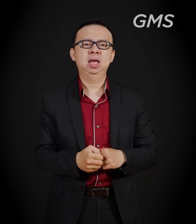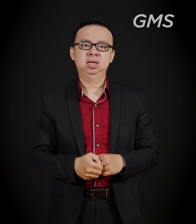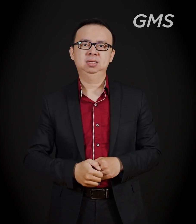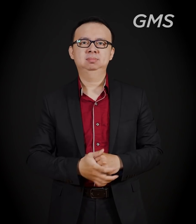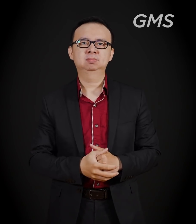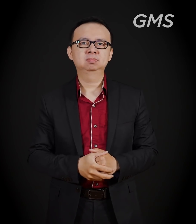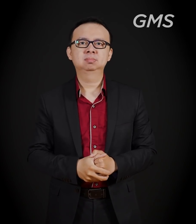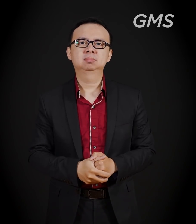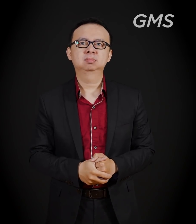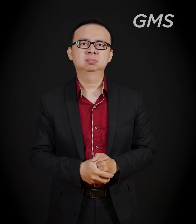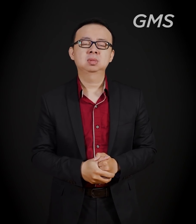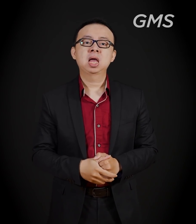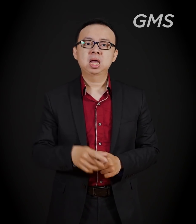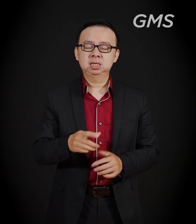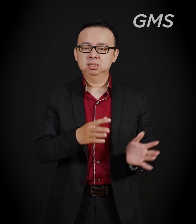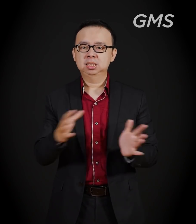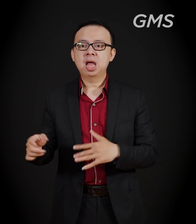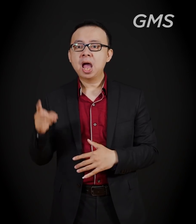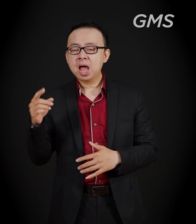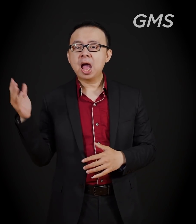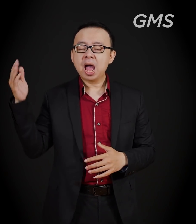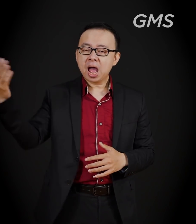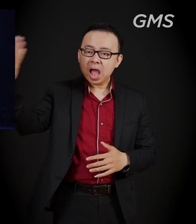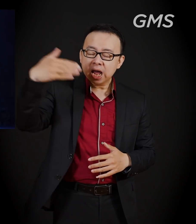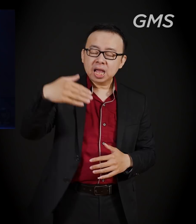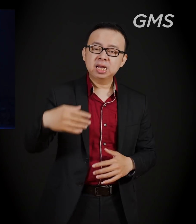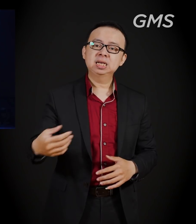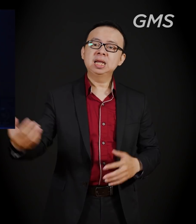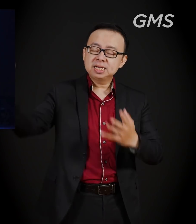When is it? Now!